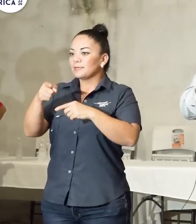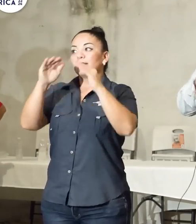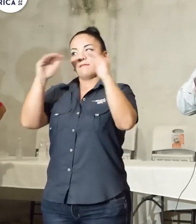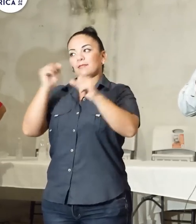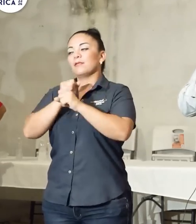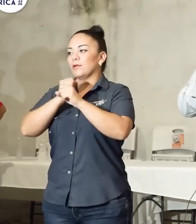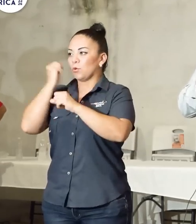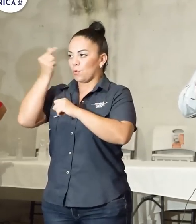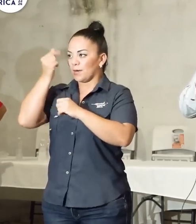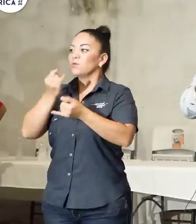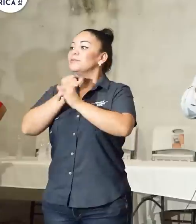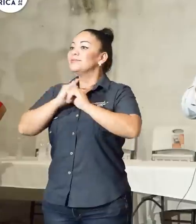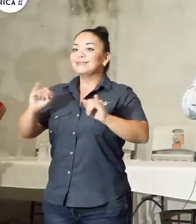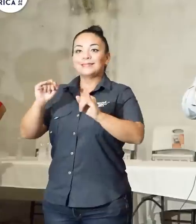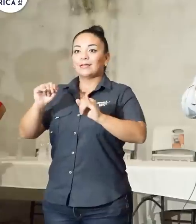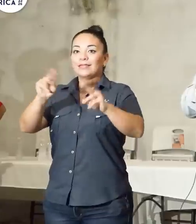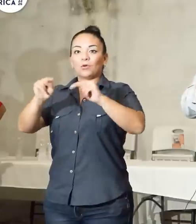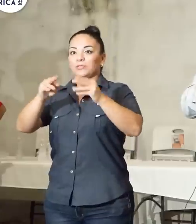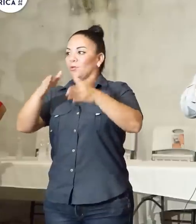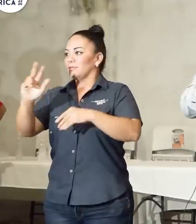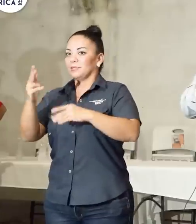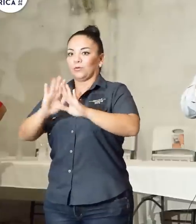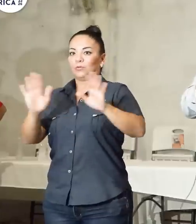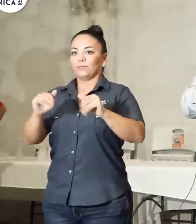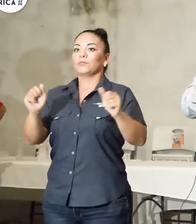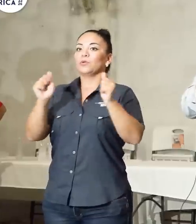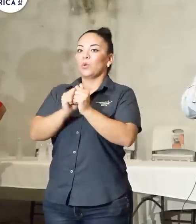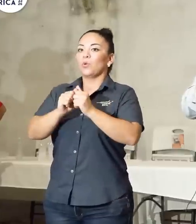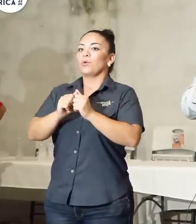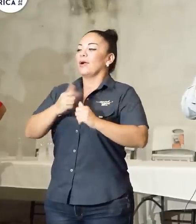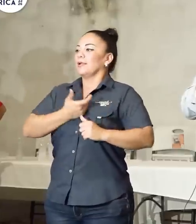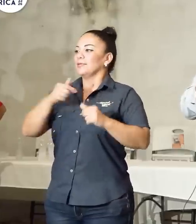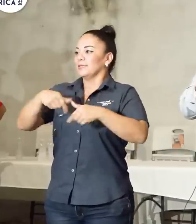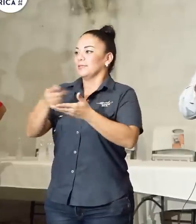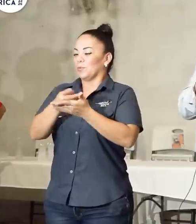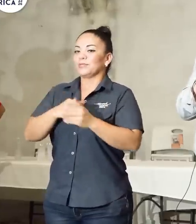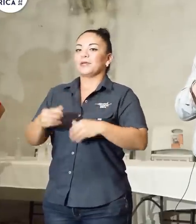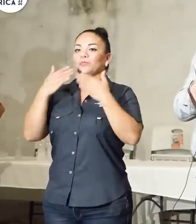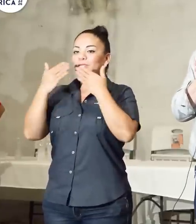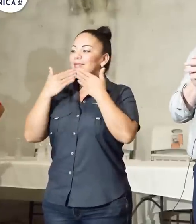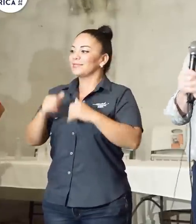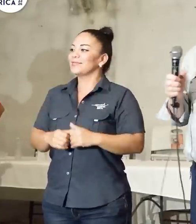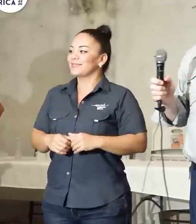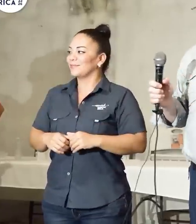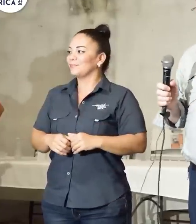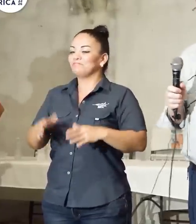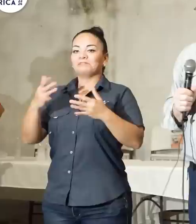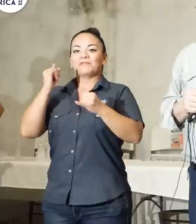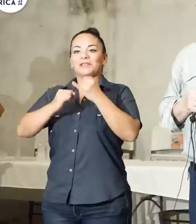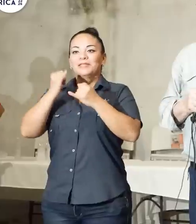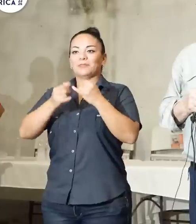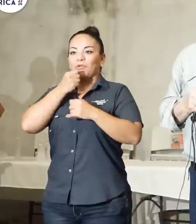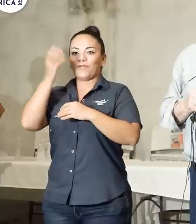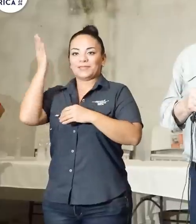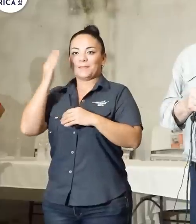gobierno sin intermediarios con los alcaldes de esta provincia. Muchas gracias. De esta forma finalizamos